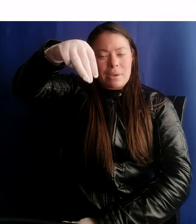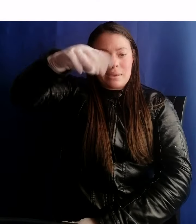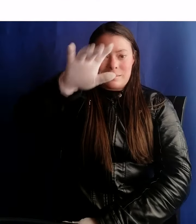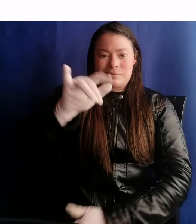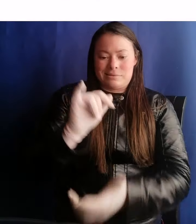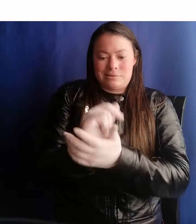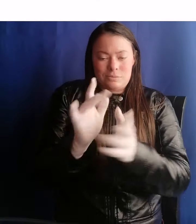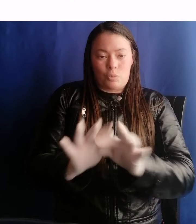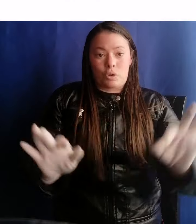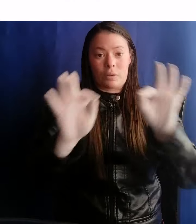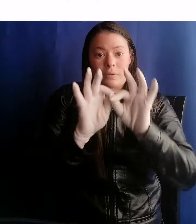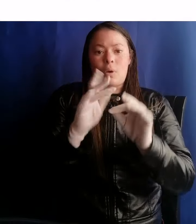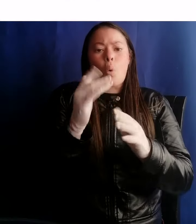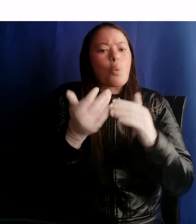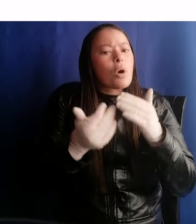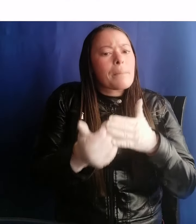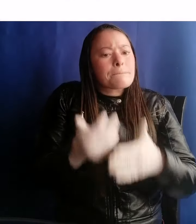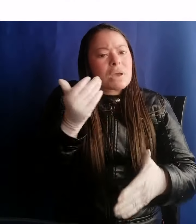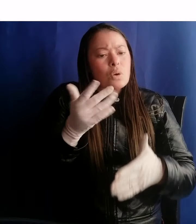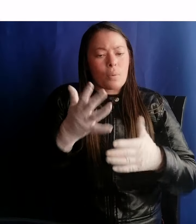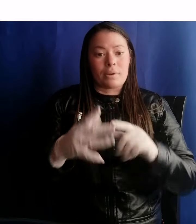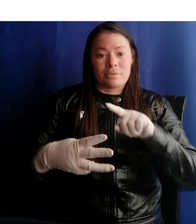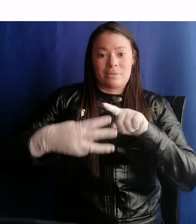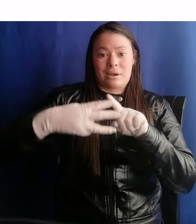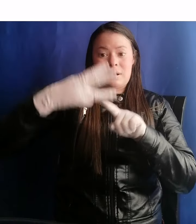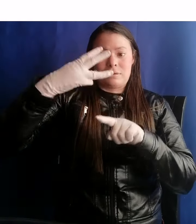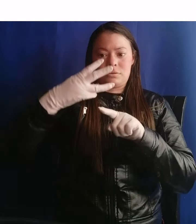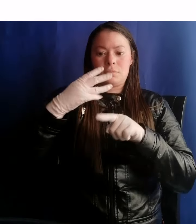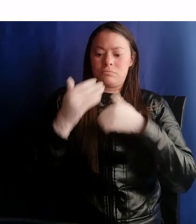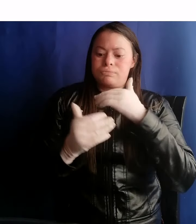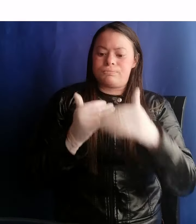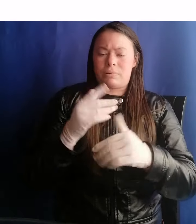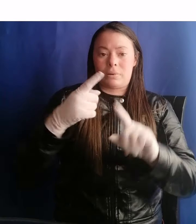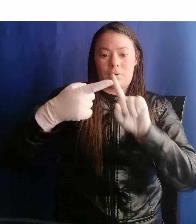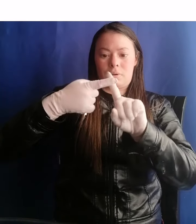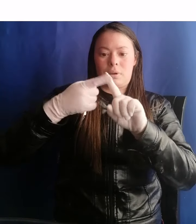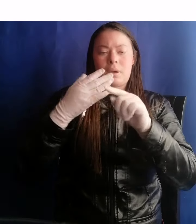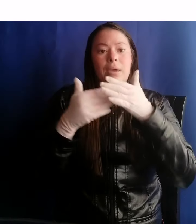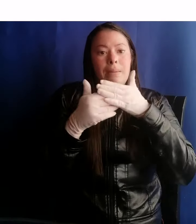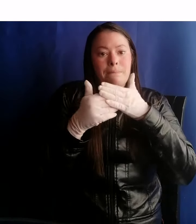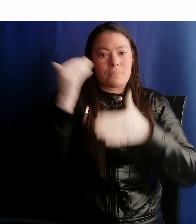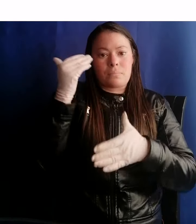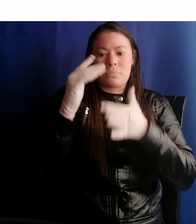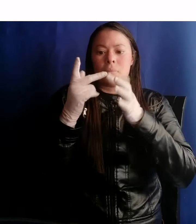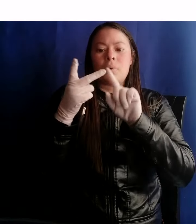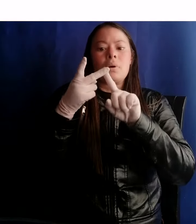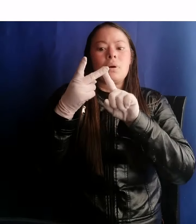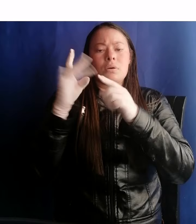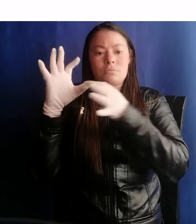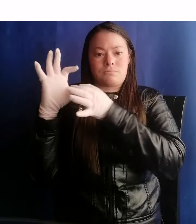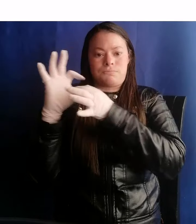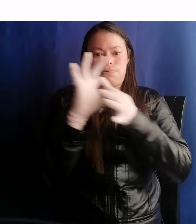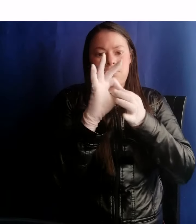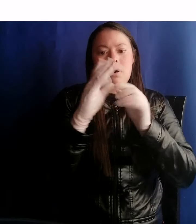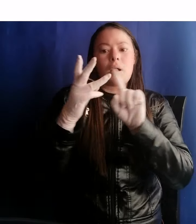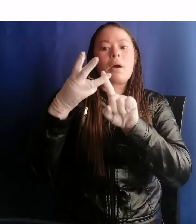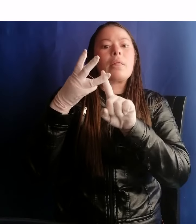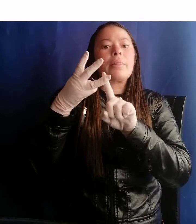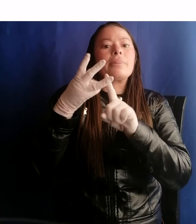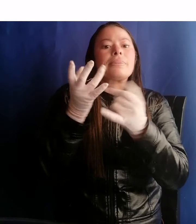el ARN mensajero. La transcripción o formación de ARN mensajero tiene 3